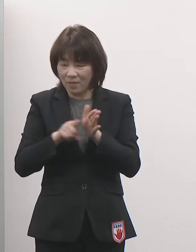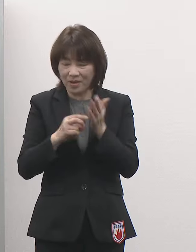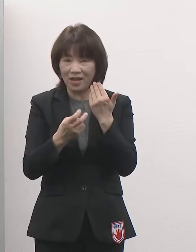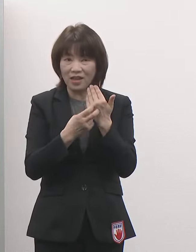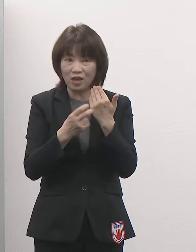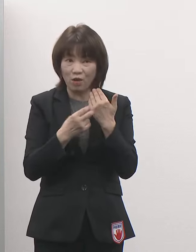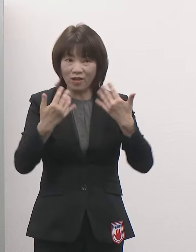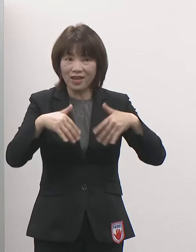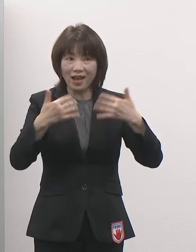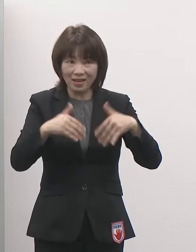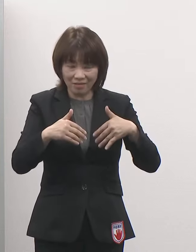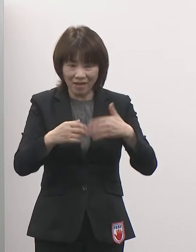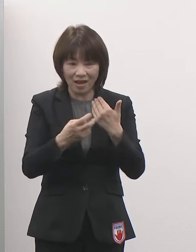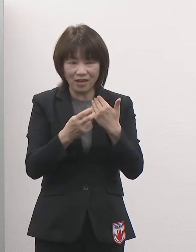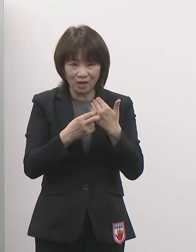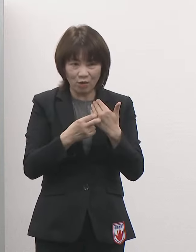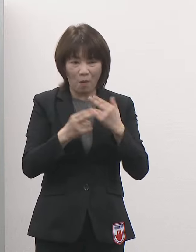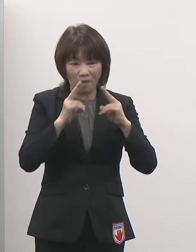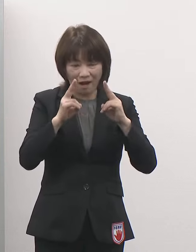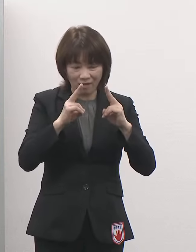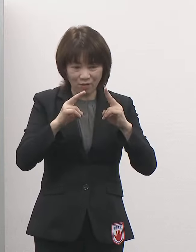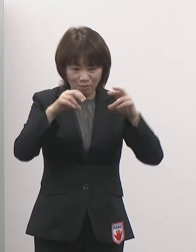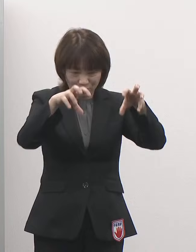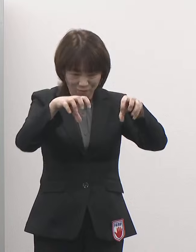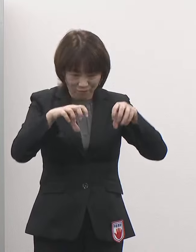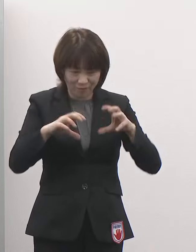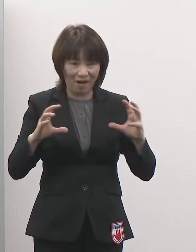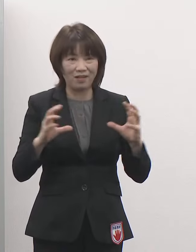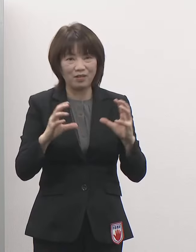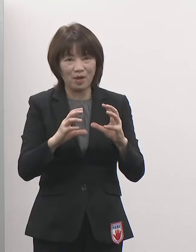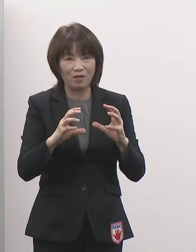しましてはメディカルデバイス構想、コリドー構想を進めてまいりました。